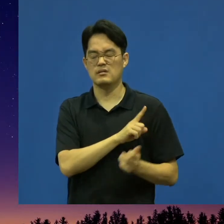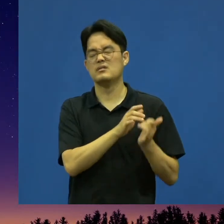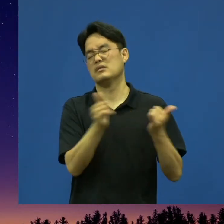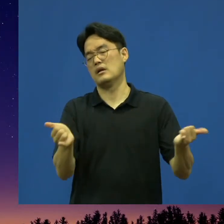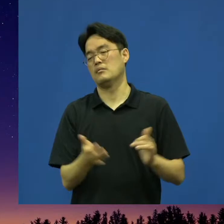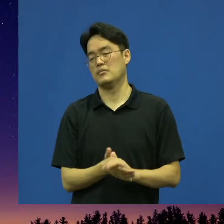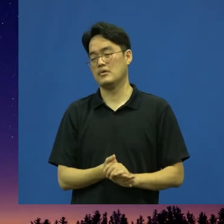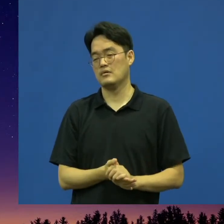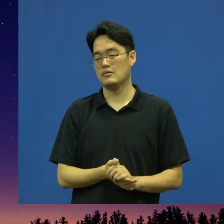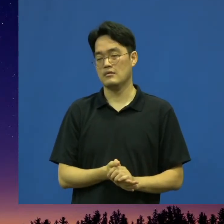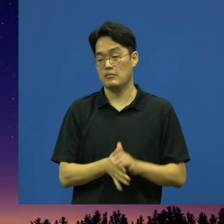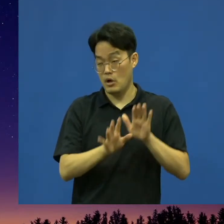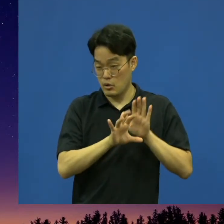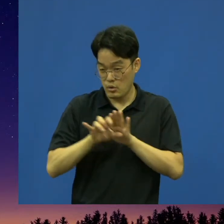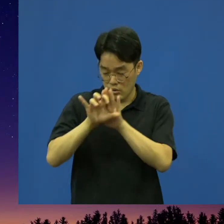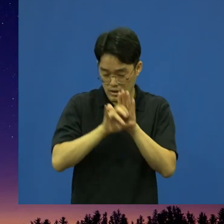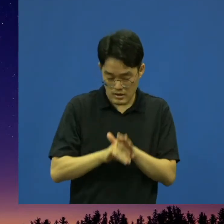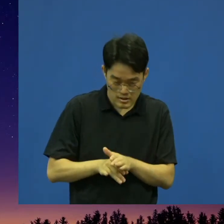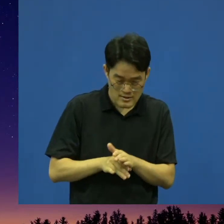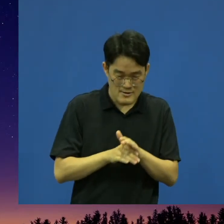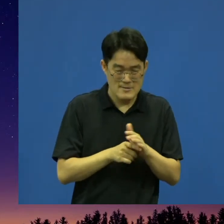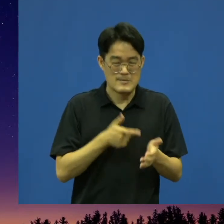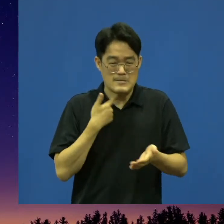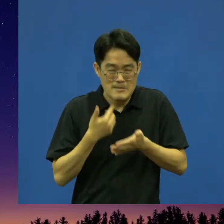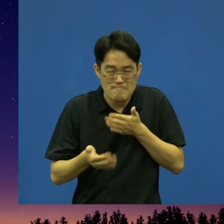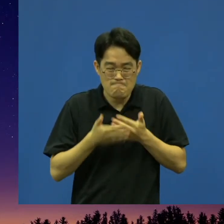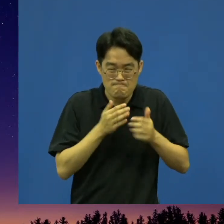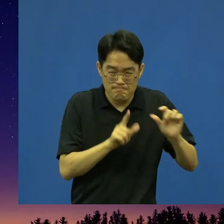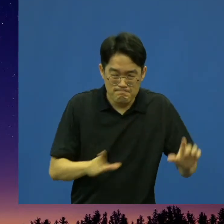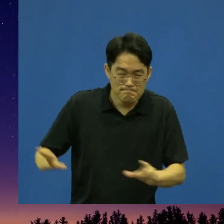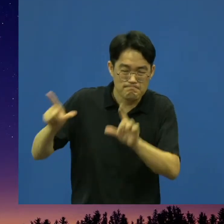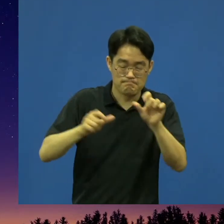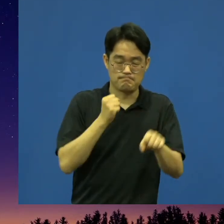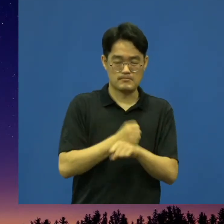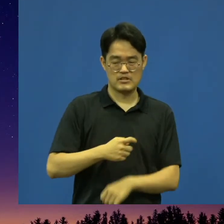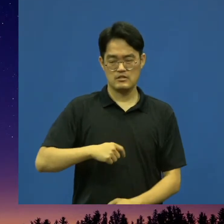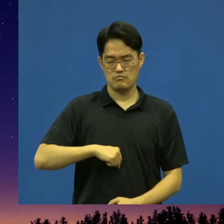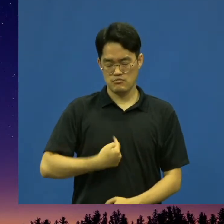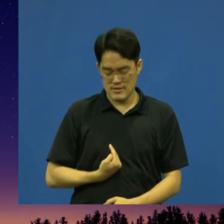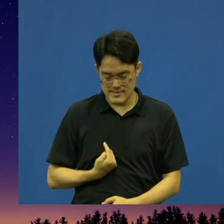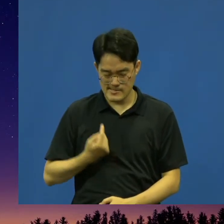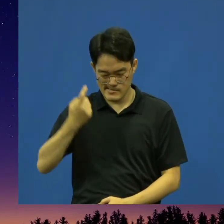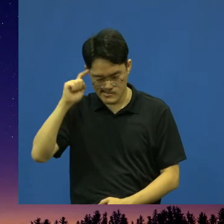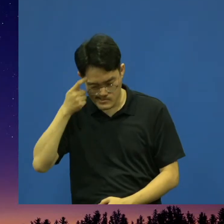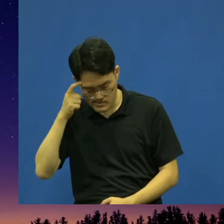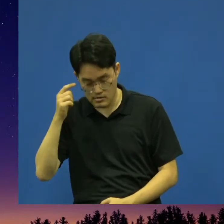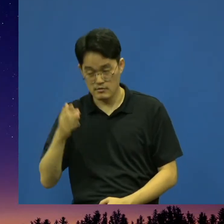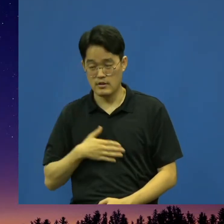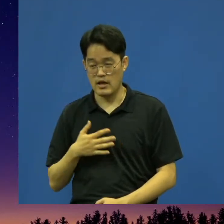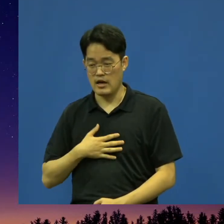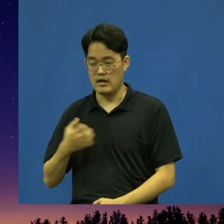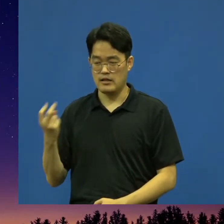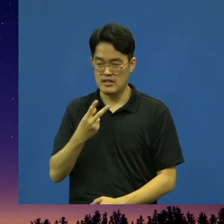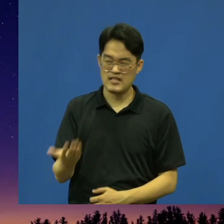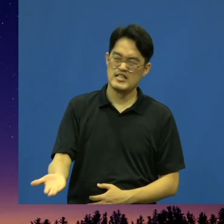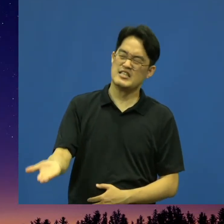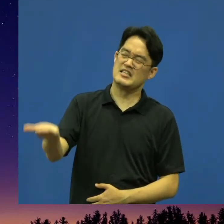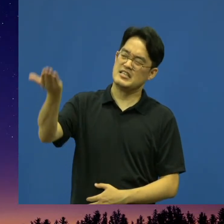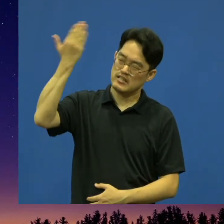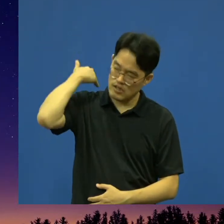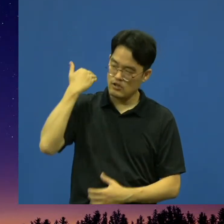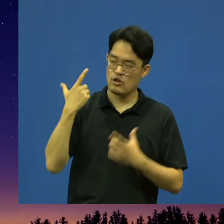저는 이 코로나를 지나면서 제 스스로 수도 없이 다짐해요. 다시는 이전과 같을 수 없다.